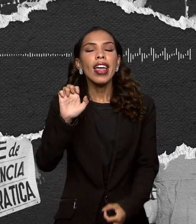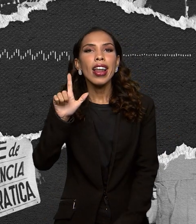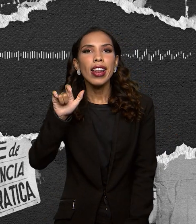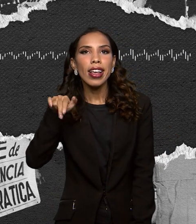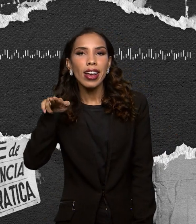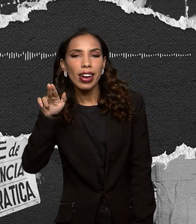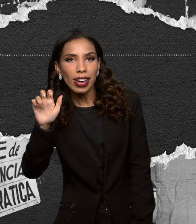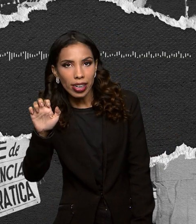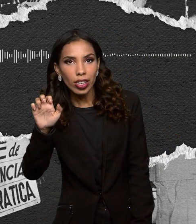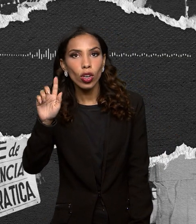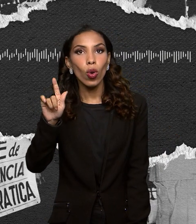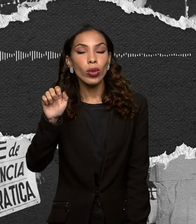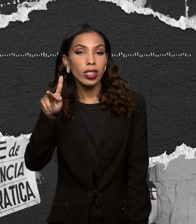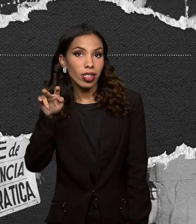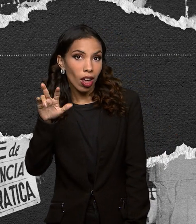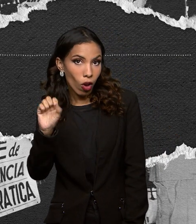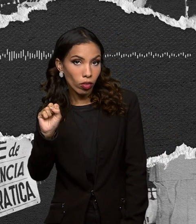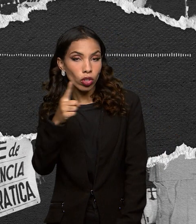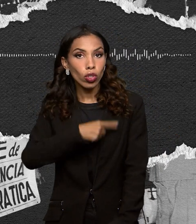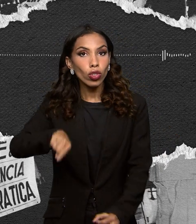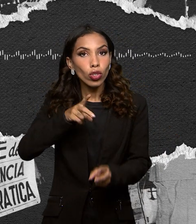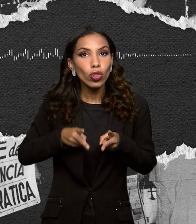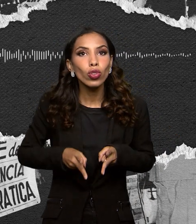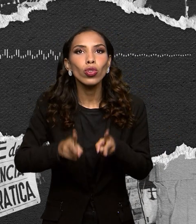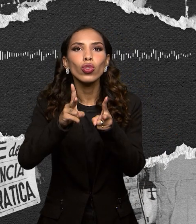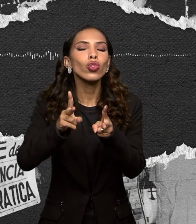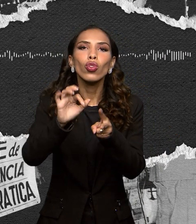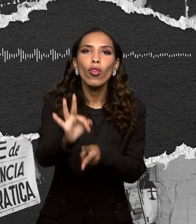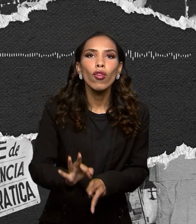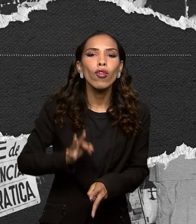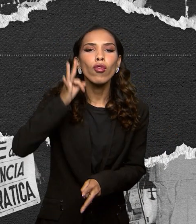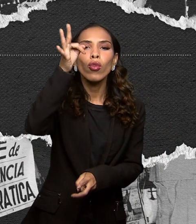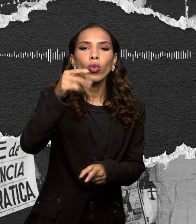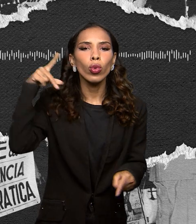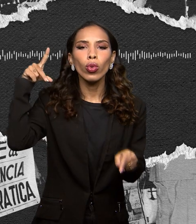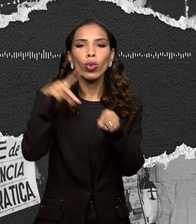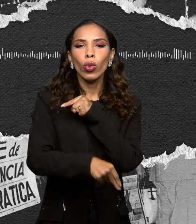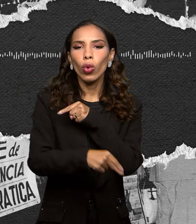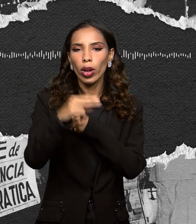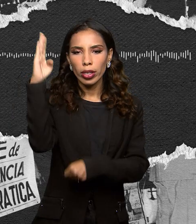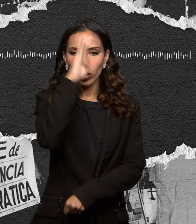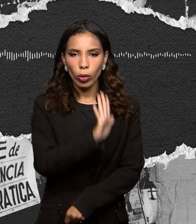a gente continua a nossa viagem pelo futuro interrompido do Brasil.